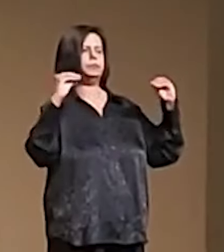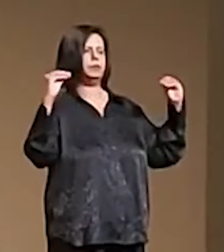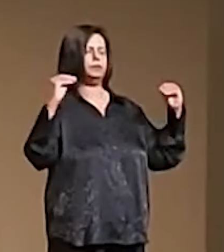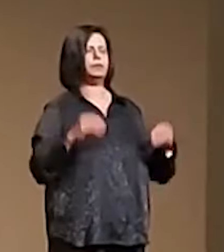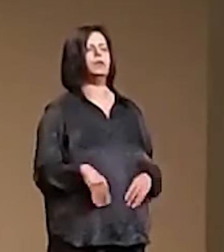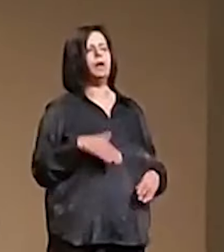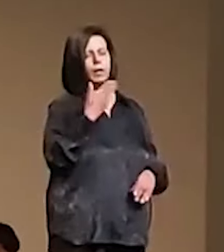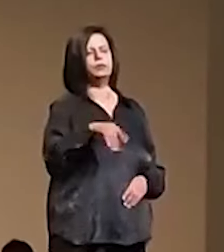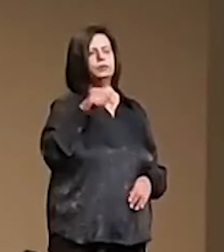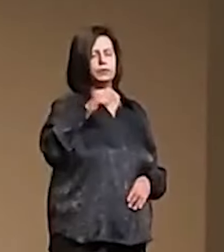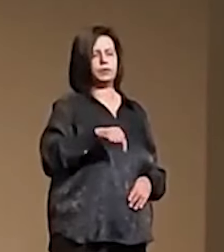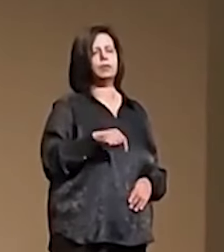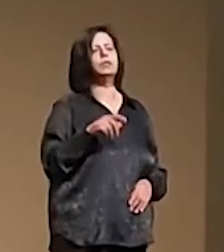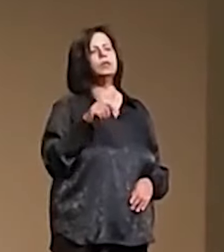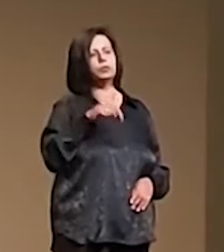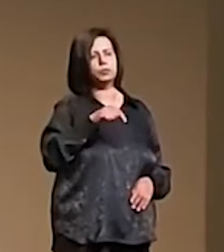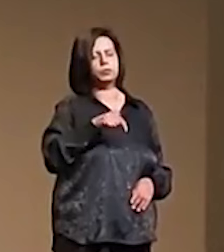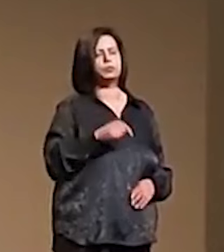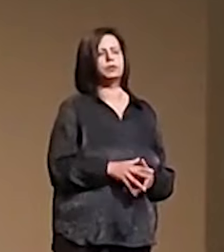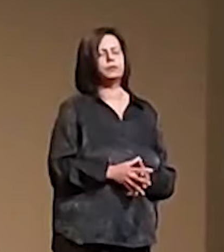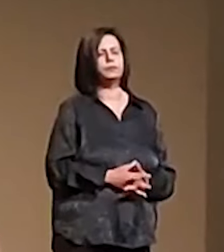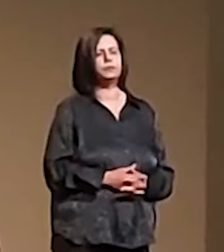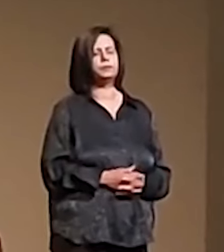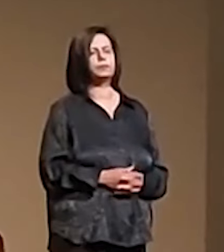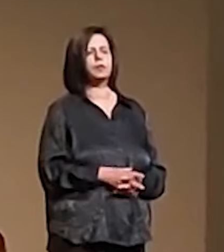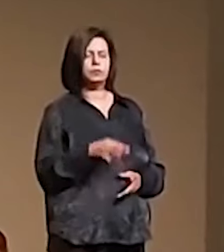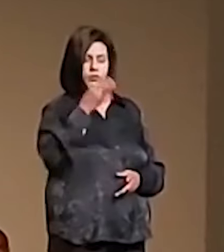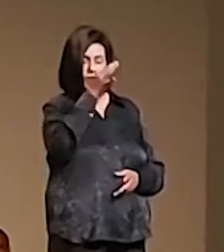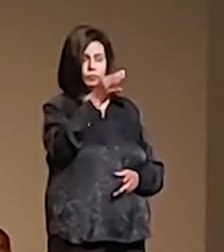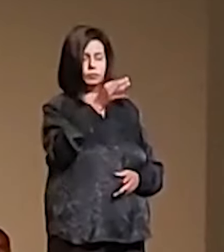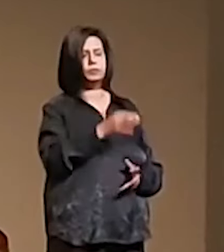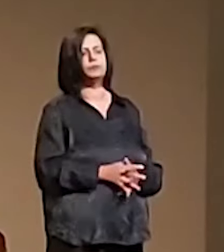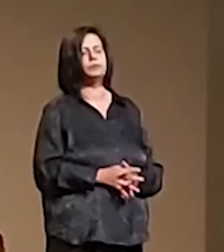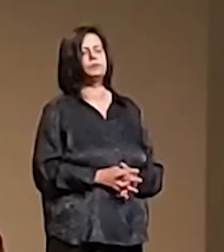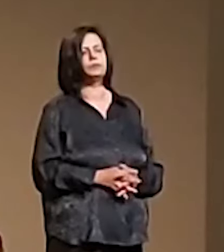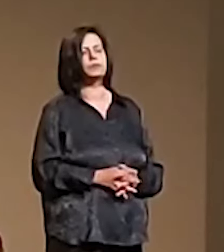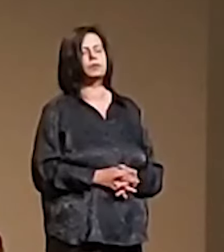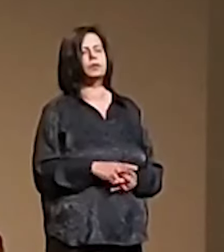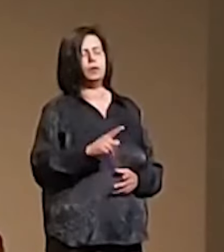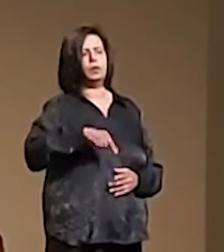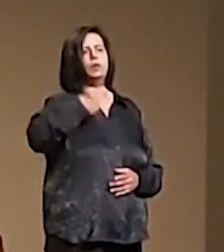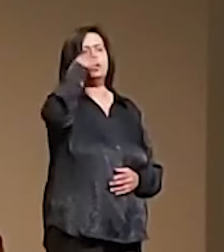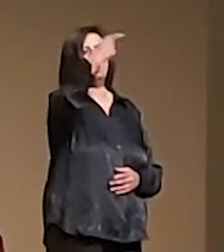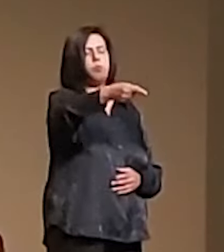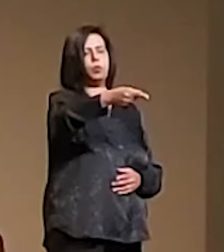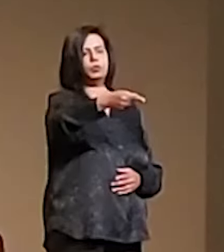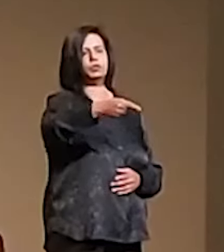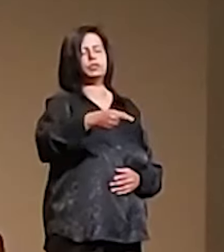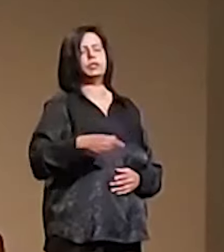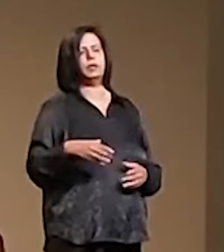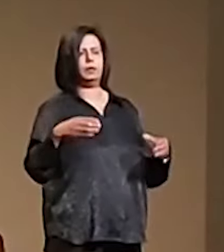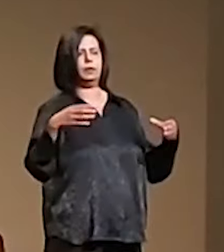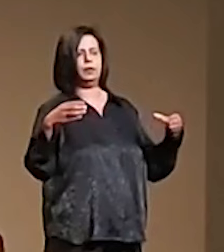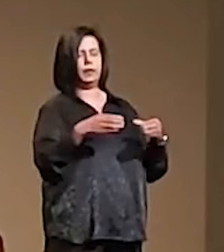aujourd'hui, on prend un autre engagement avec Dieu. Et mon capable, bien sûr, dans le prochain mandat, nous